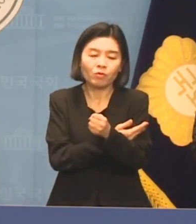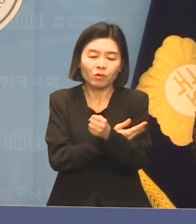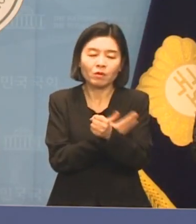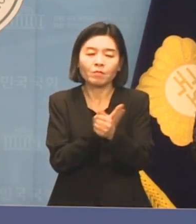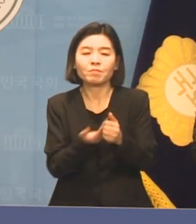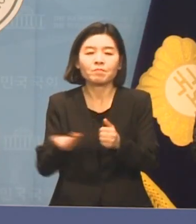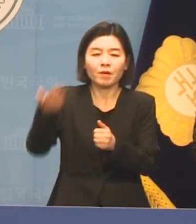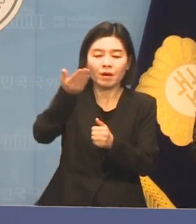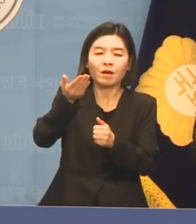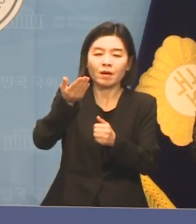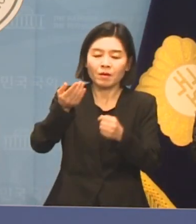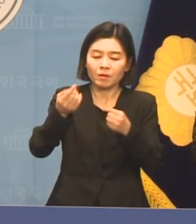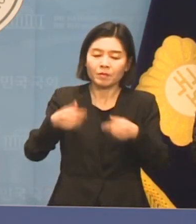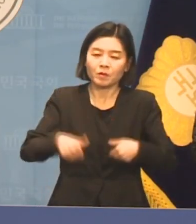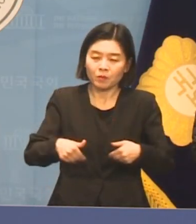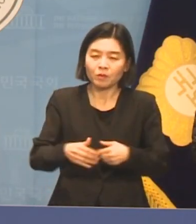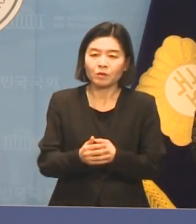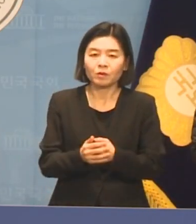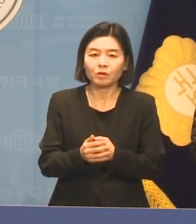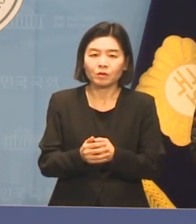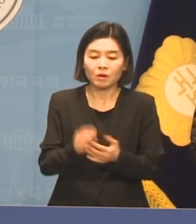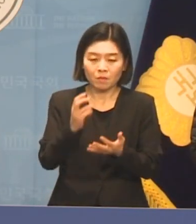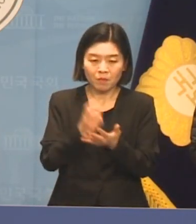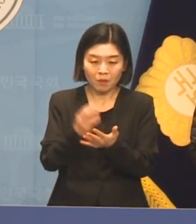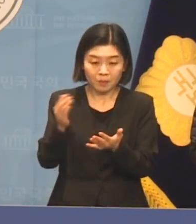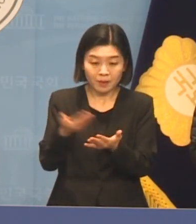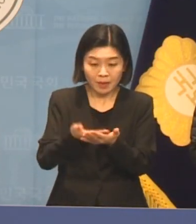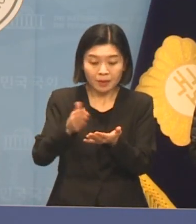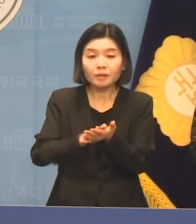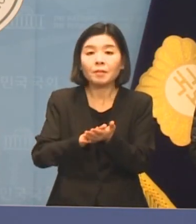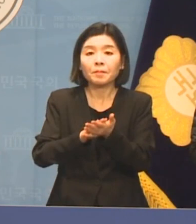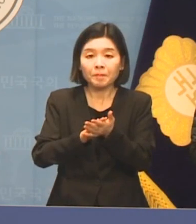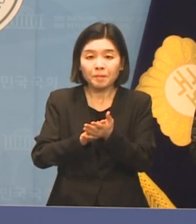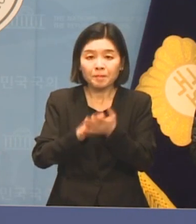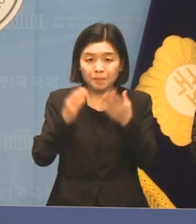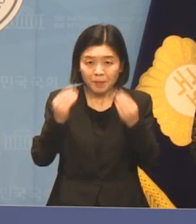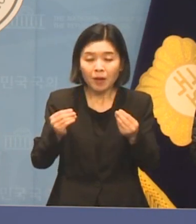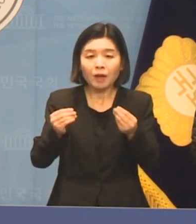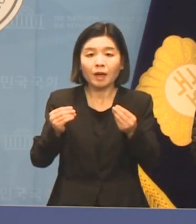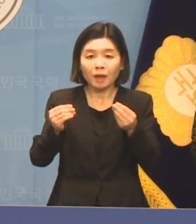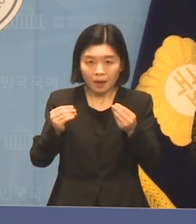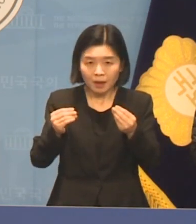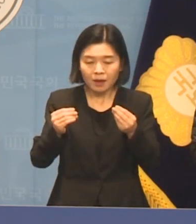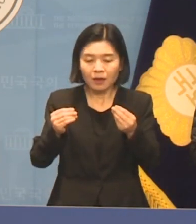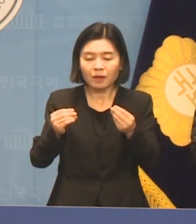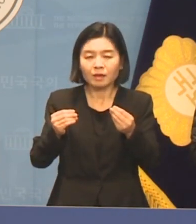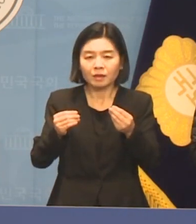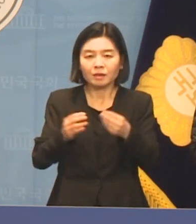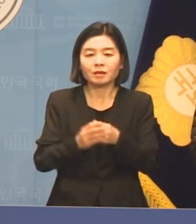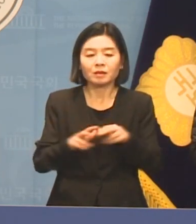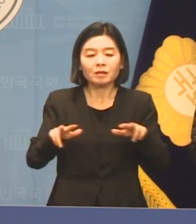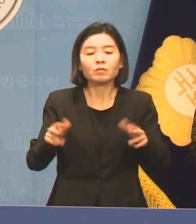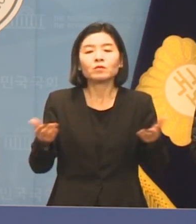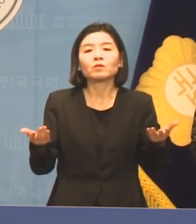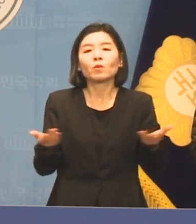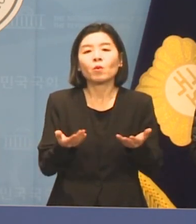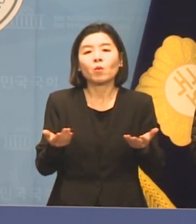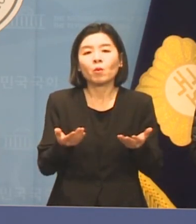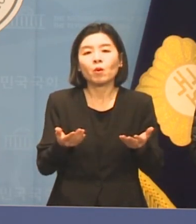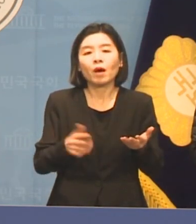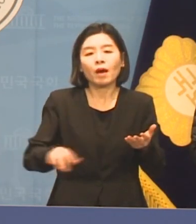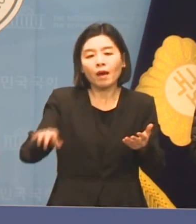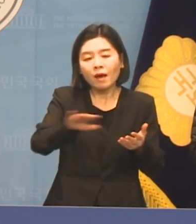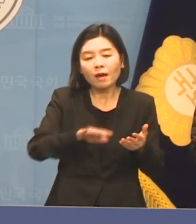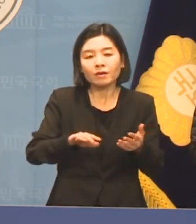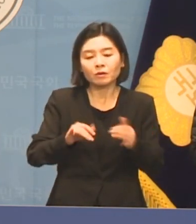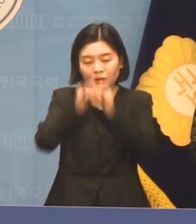이처럼 노조법 2, 3조 개정이 온전히 시행되고 나서야만이 점점 더 깊어가는 사회